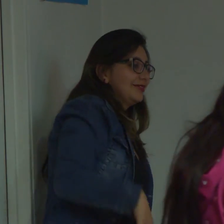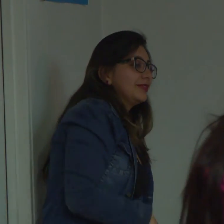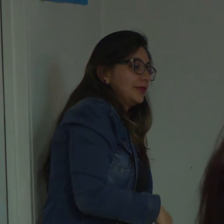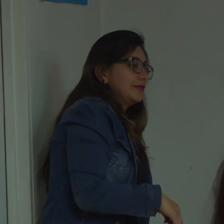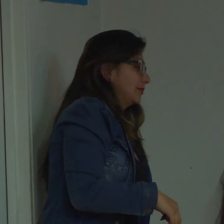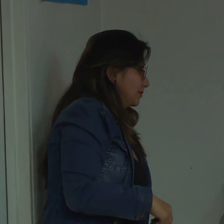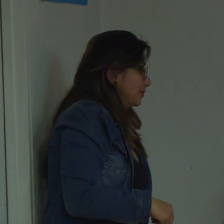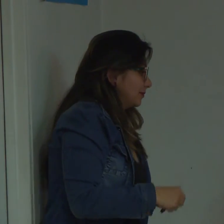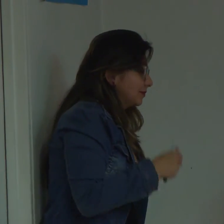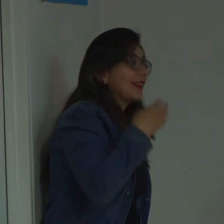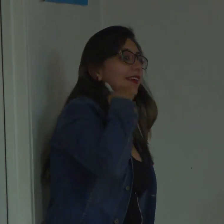características, sí. Lo que